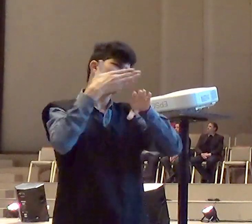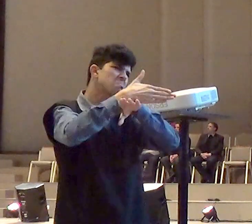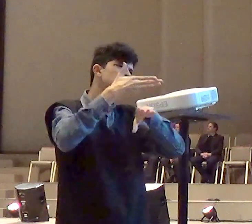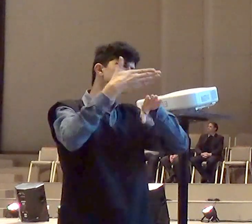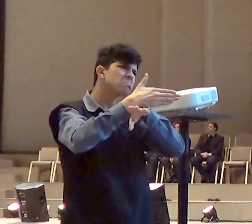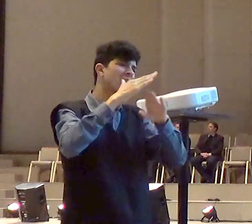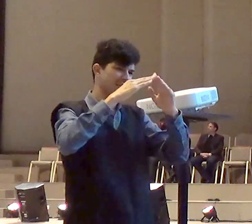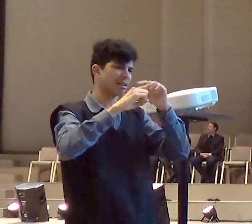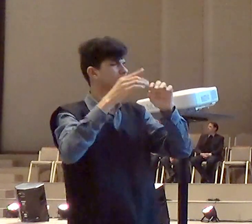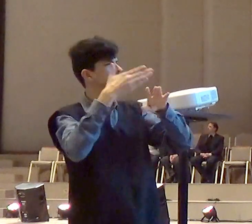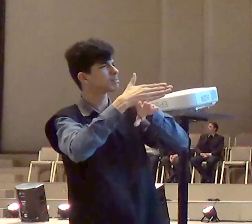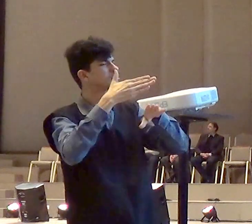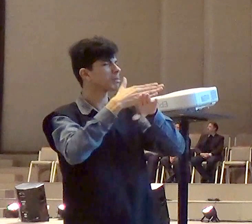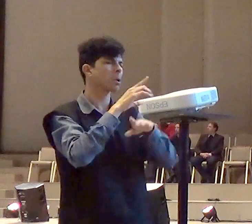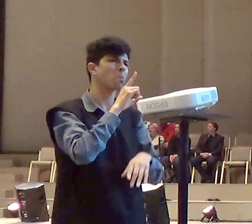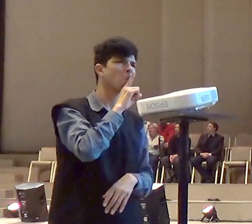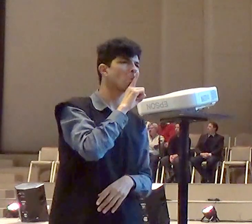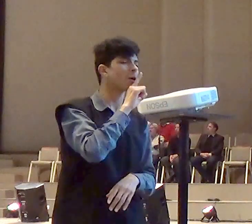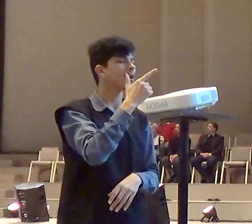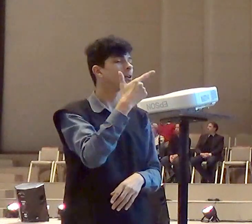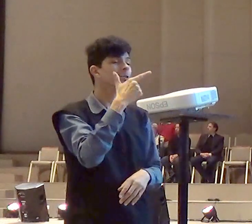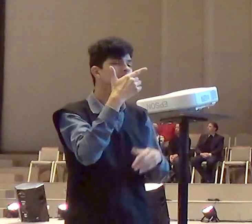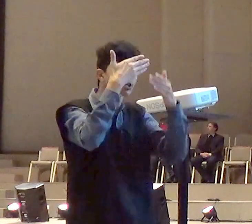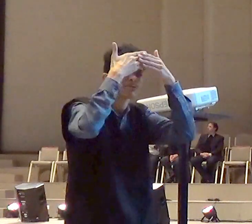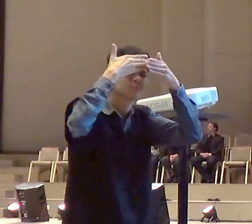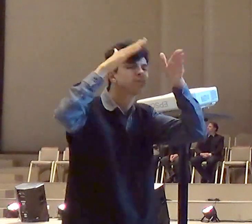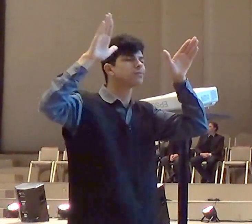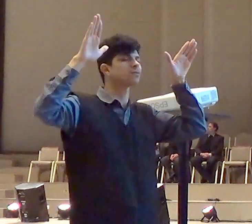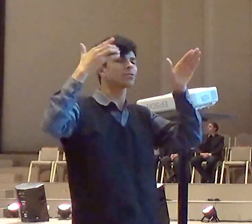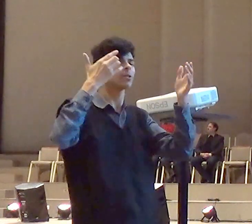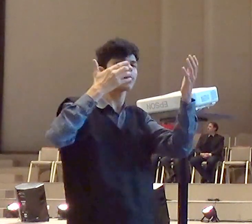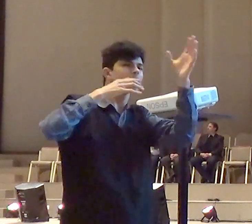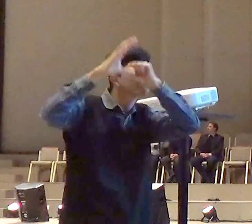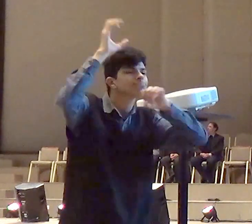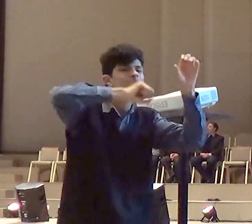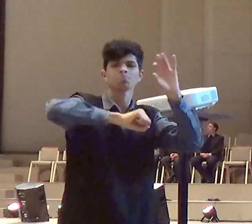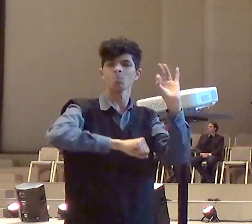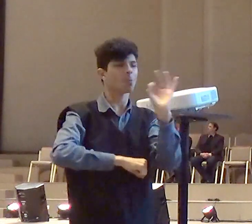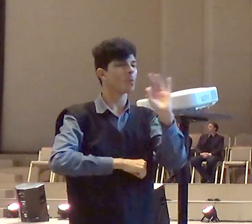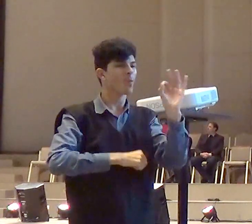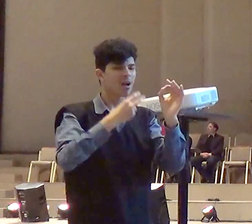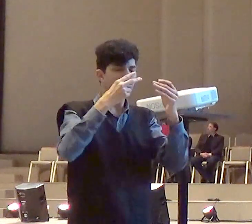Mas a gente não consegue discernir a presença de Deus é um livro lacrado